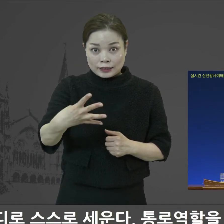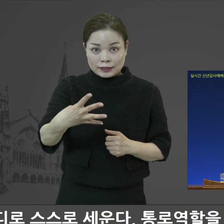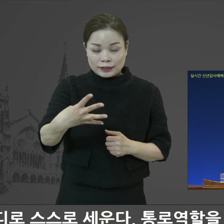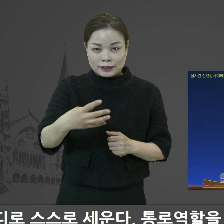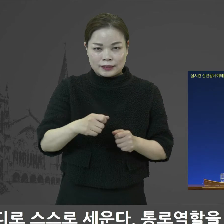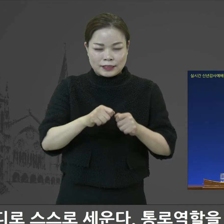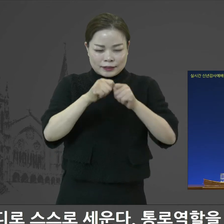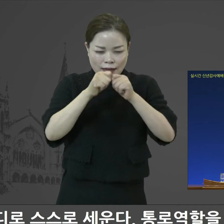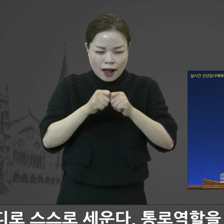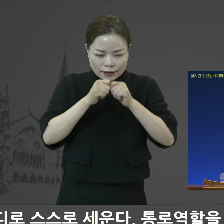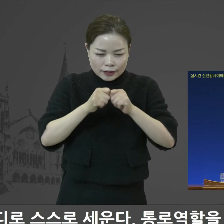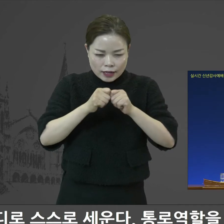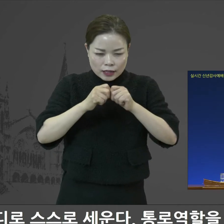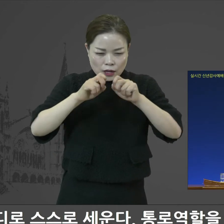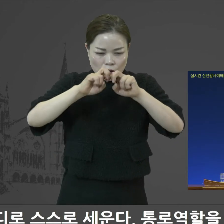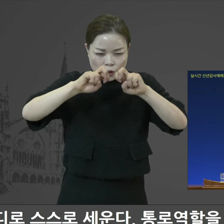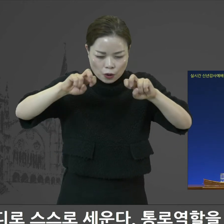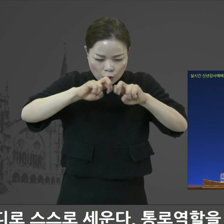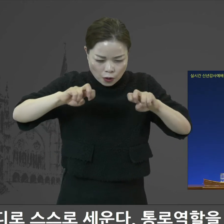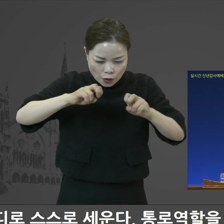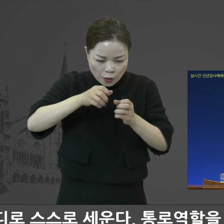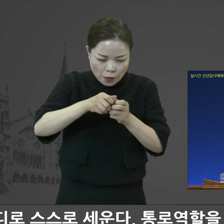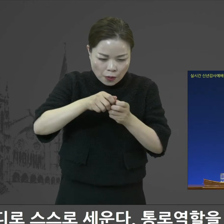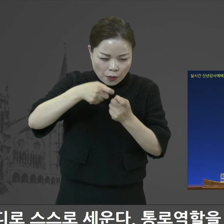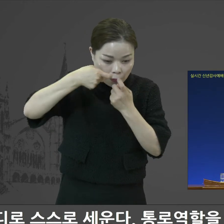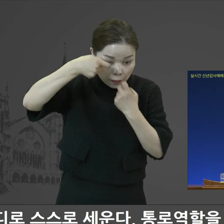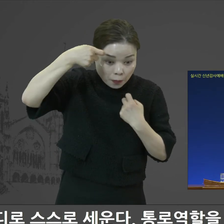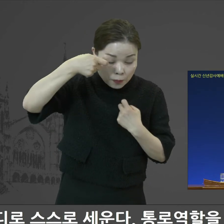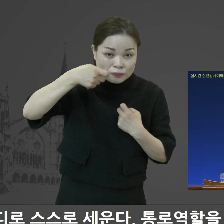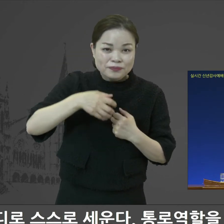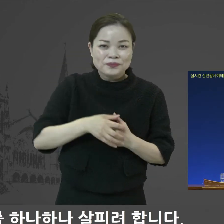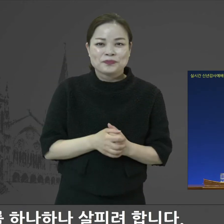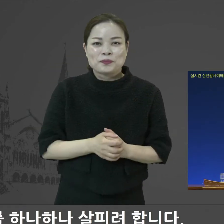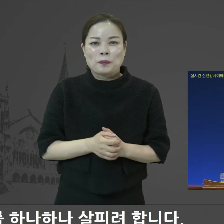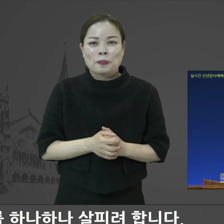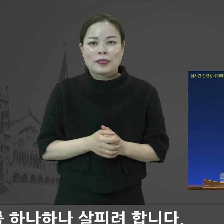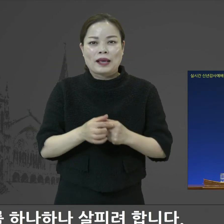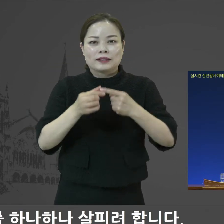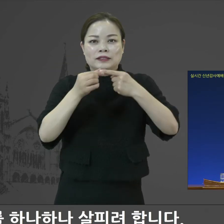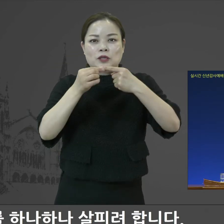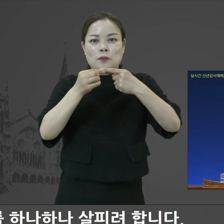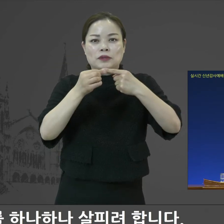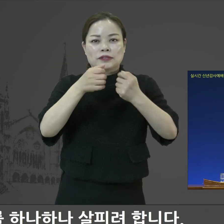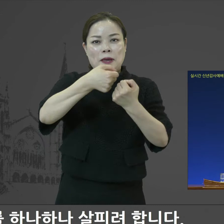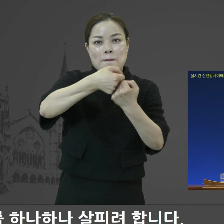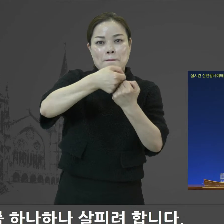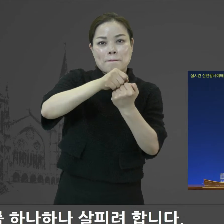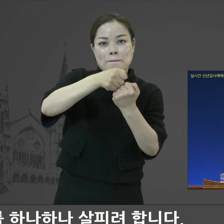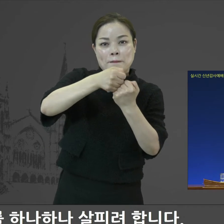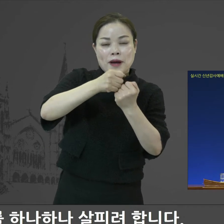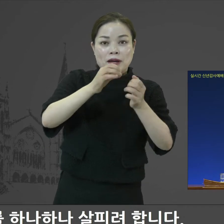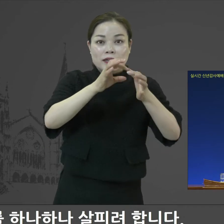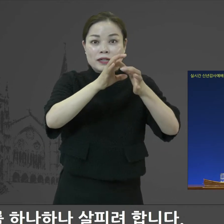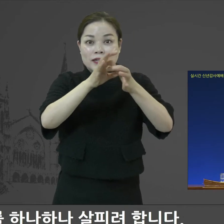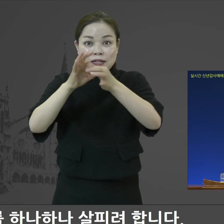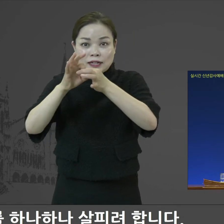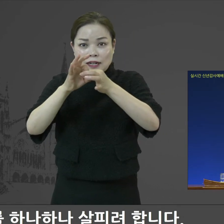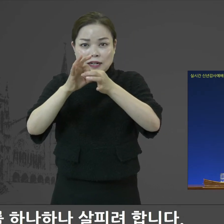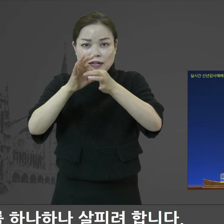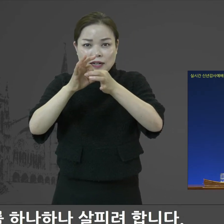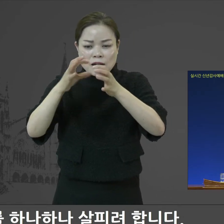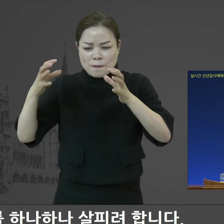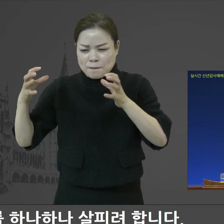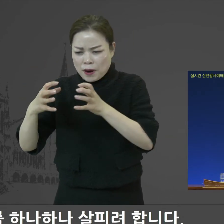하나하나 살펴보도록 하겠습니다. 첫 번째 마디는 연결하고